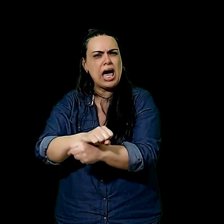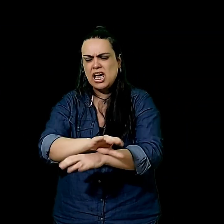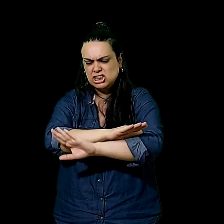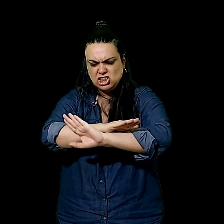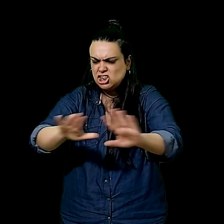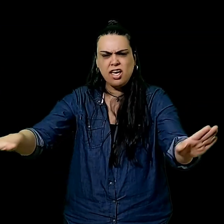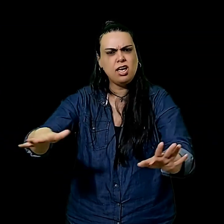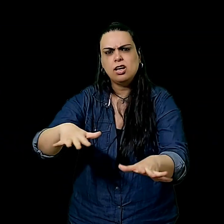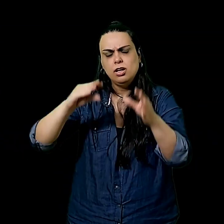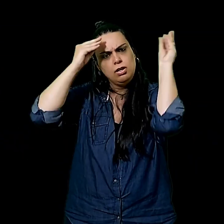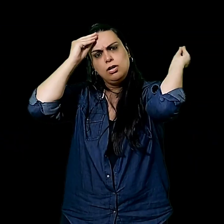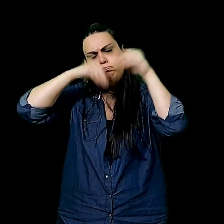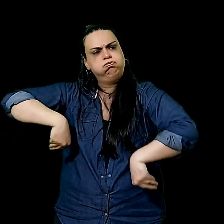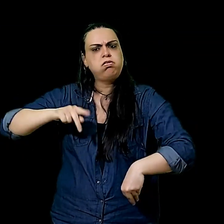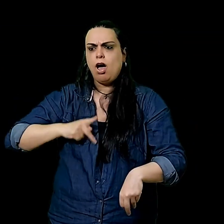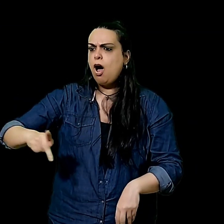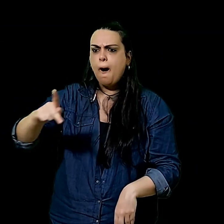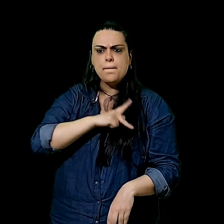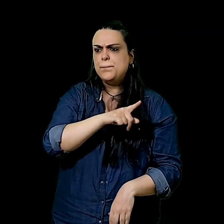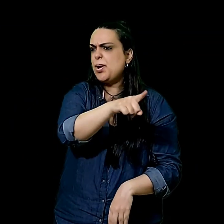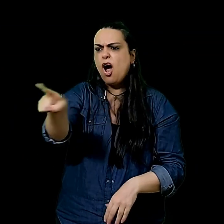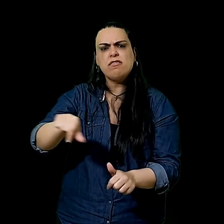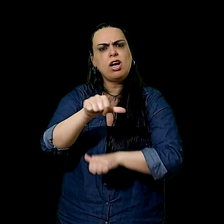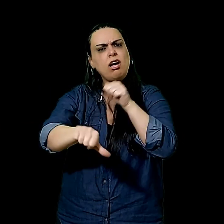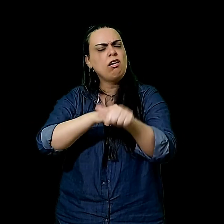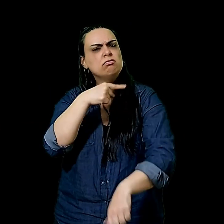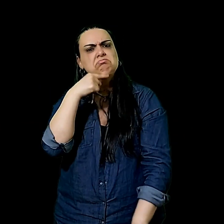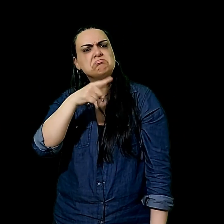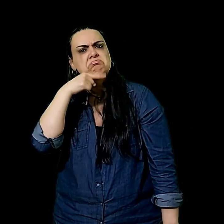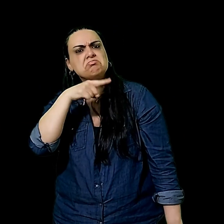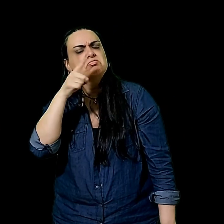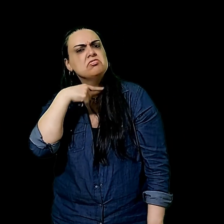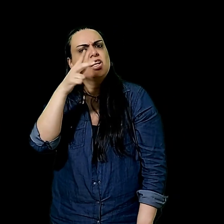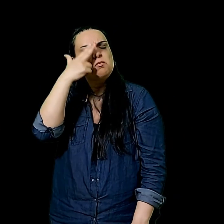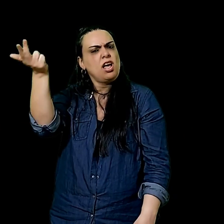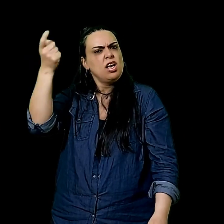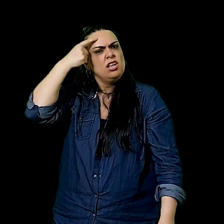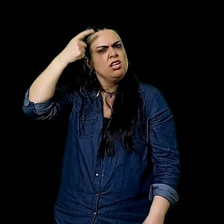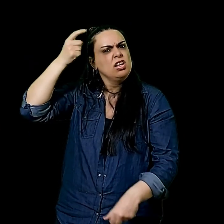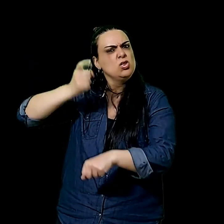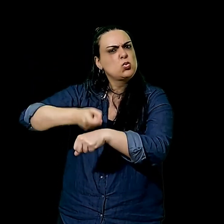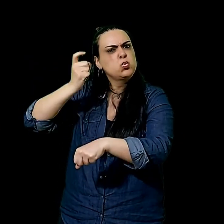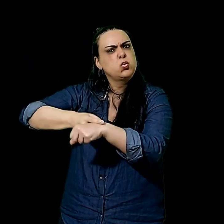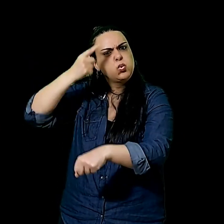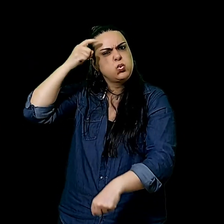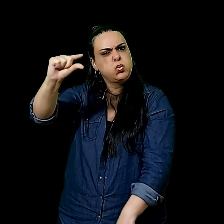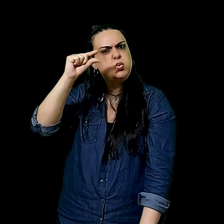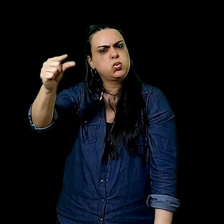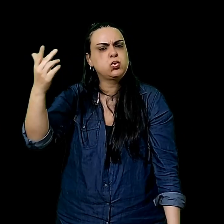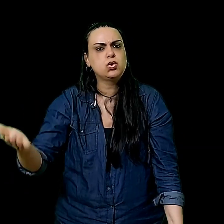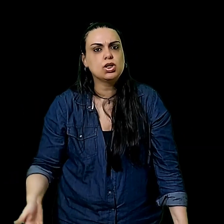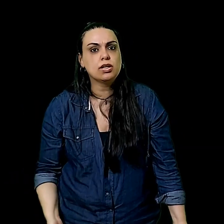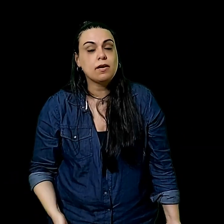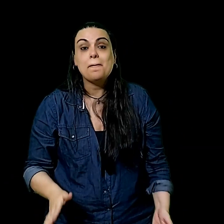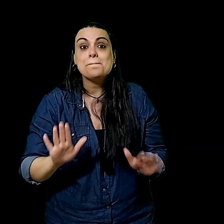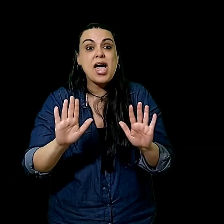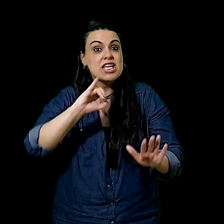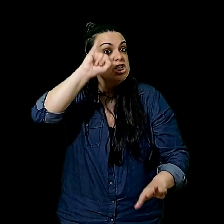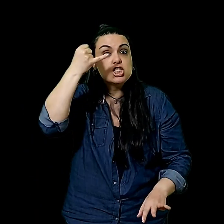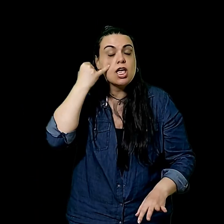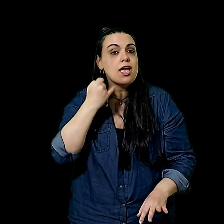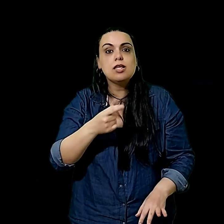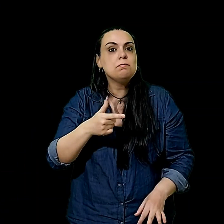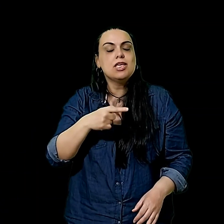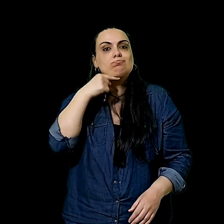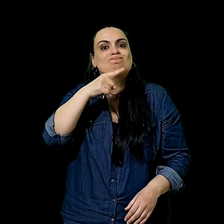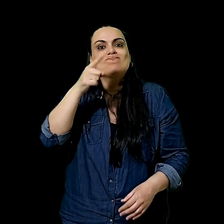Até ele ficou chocado com o que estava acontecendo. Mas ele mesmo dizia que não era capaz de concluir isso, de largar